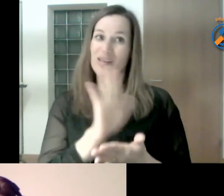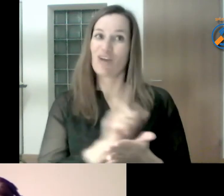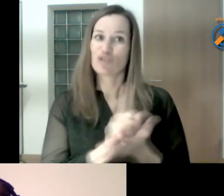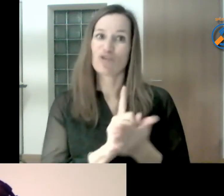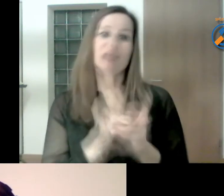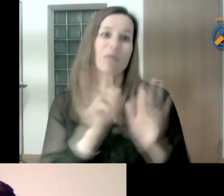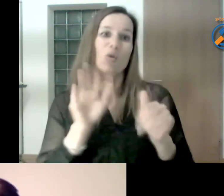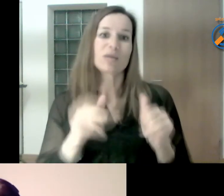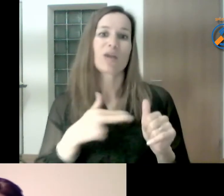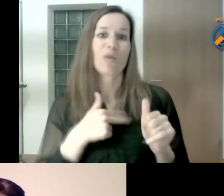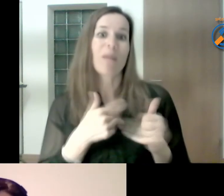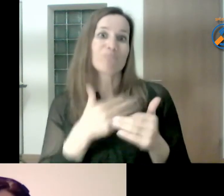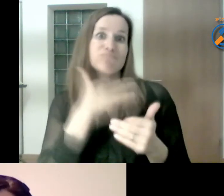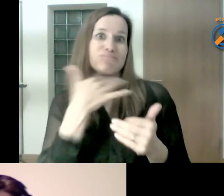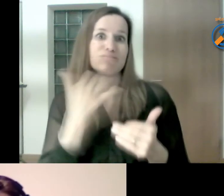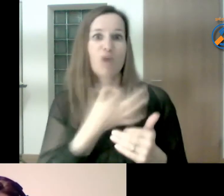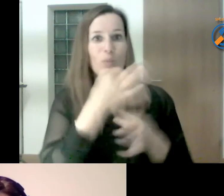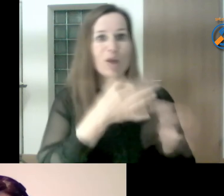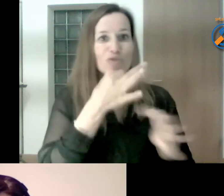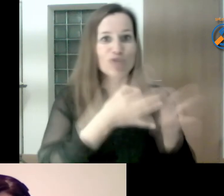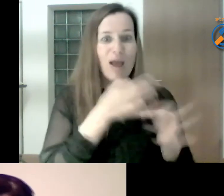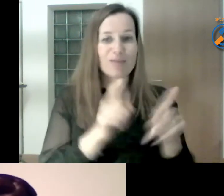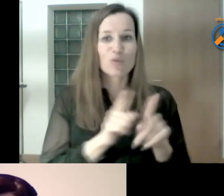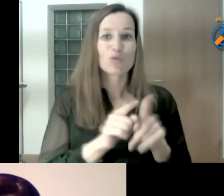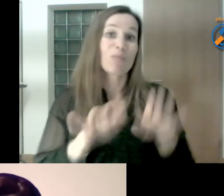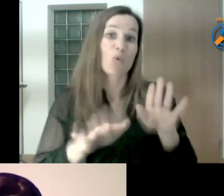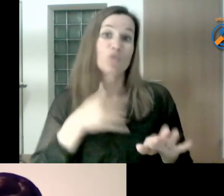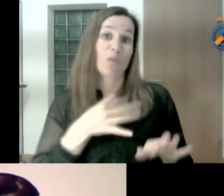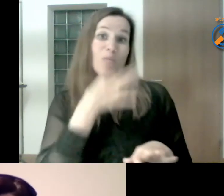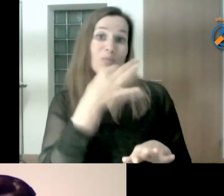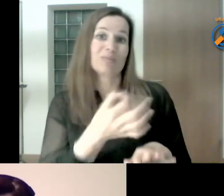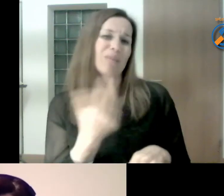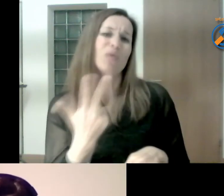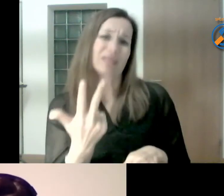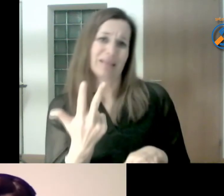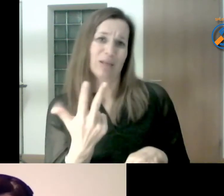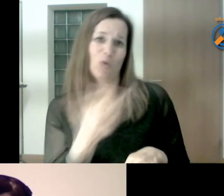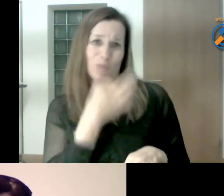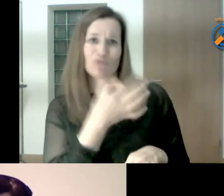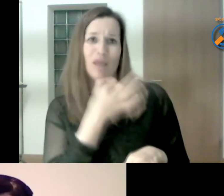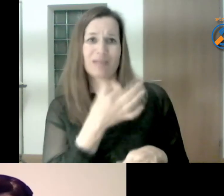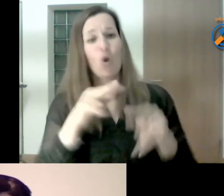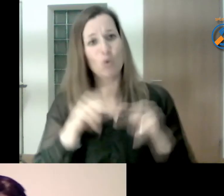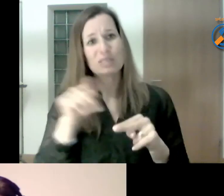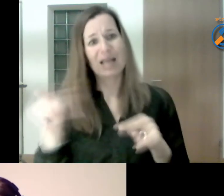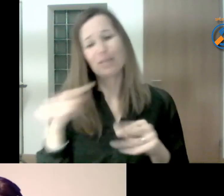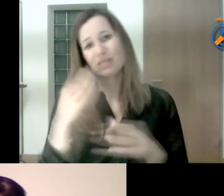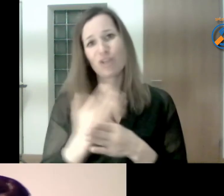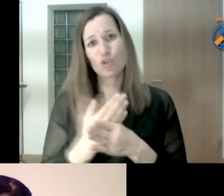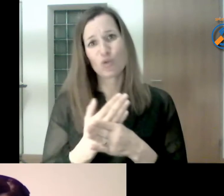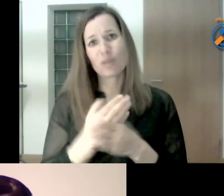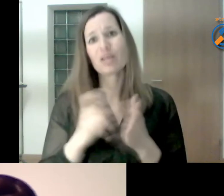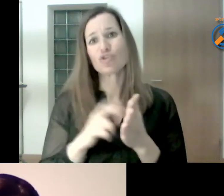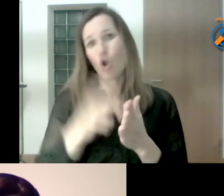vendarle imam kar nekaj vprašanj, mogoče bom lahko zastavila samo 3, ostalim pa svetujem, da se morda še